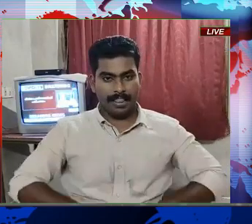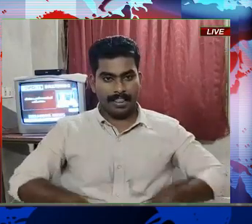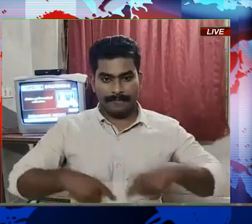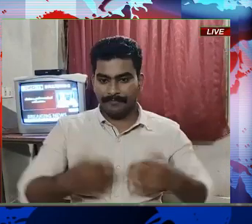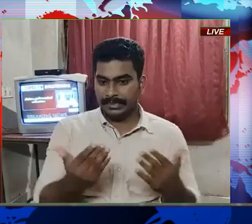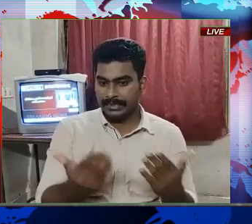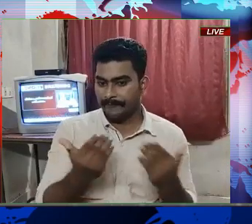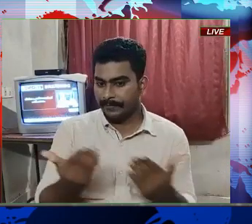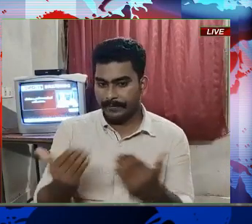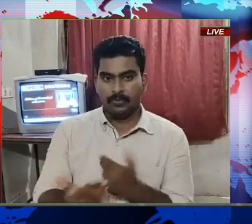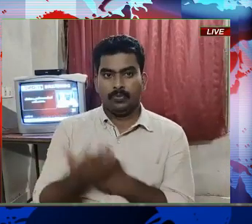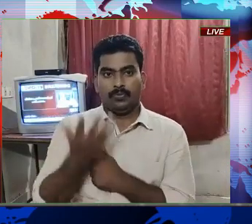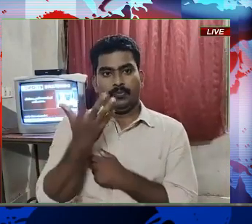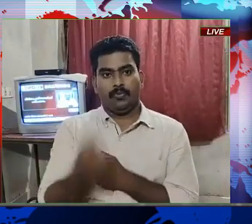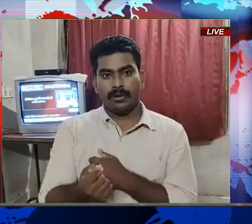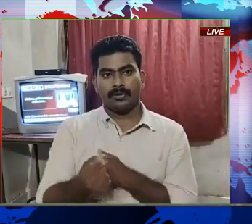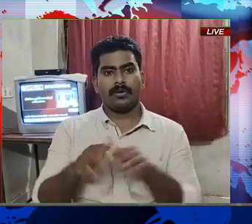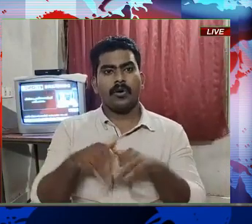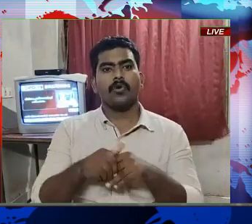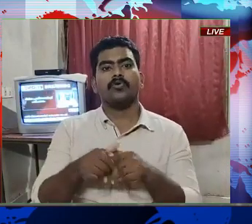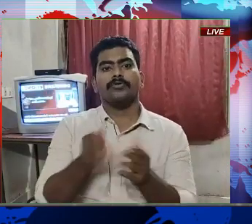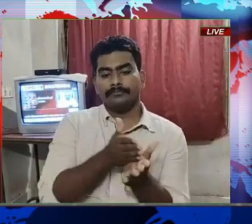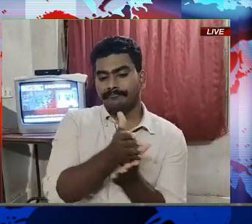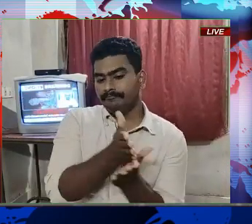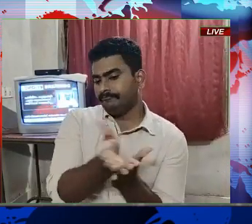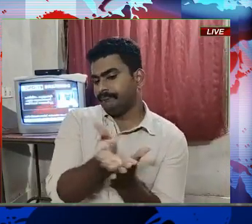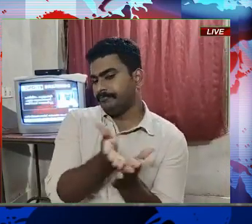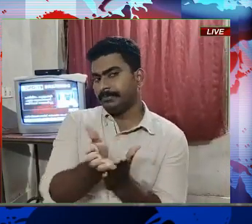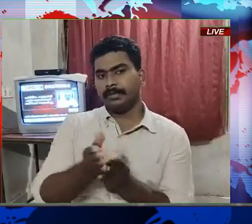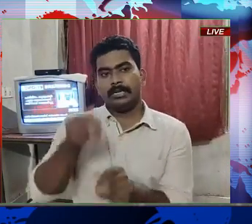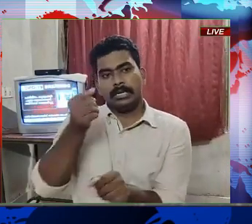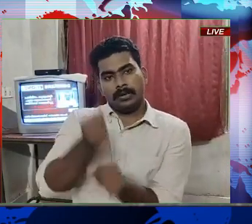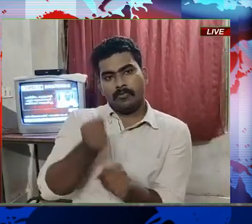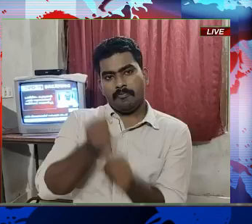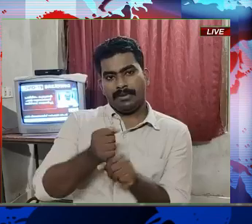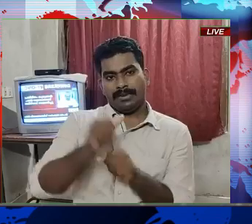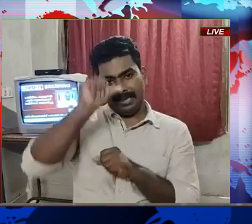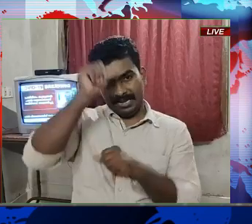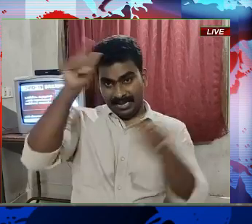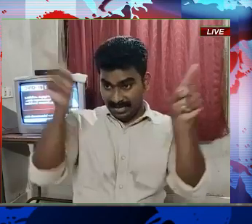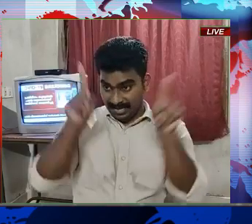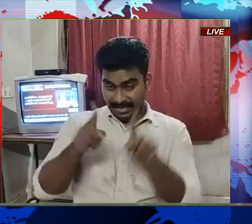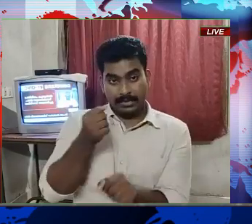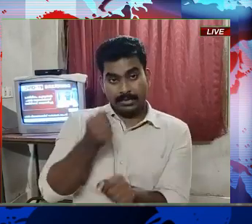ഇത് വളരെ പ്രധാനപ്പെട്ട ഒരു പ്രശ്നമായി തന്നെ